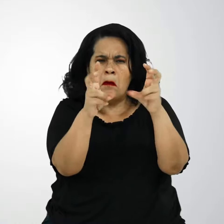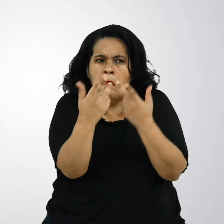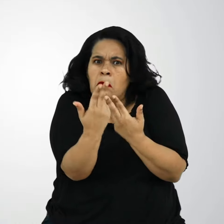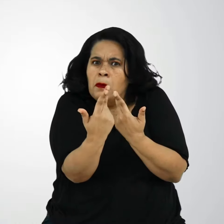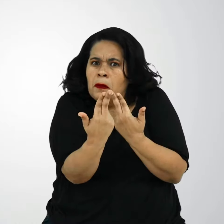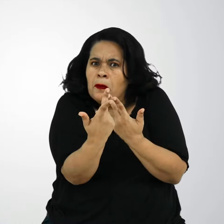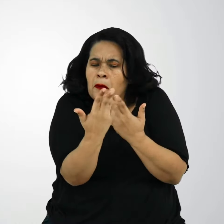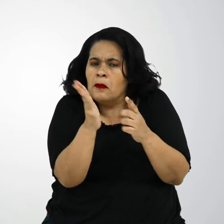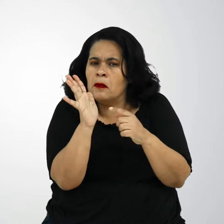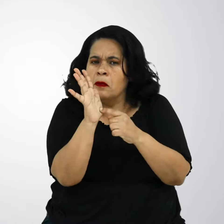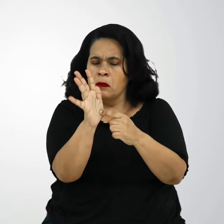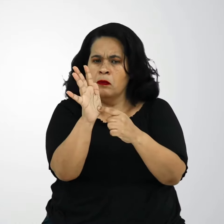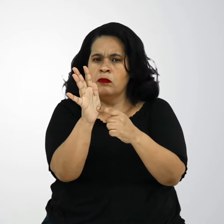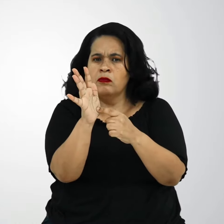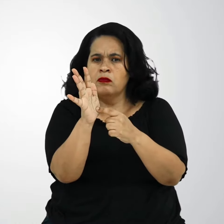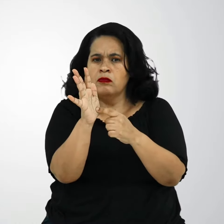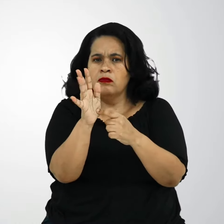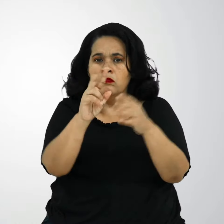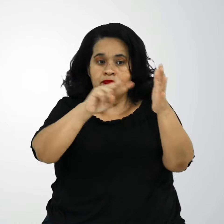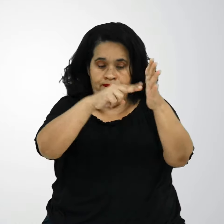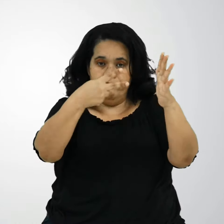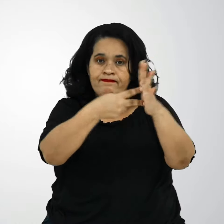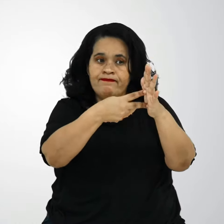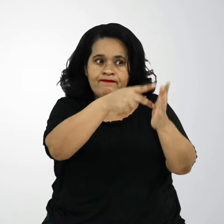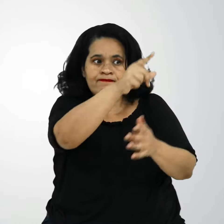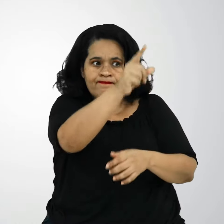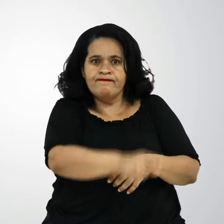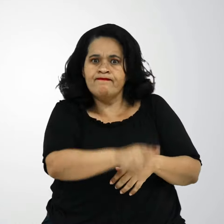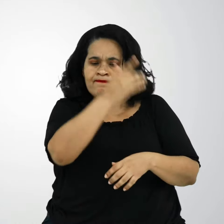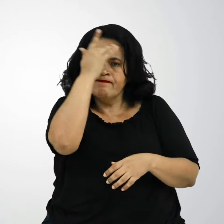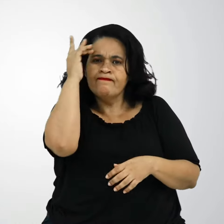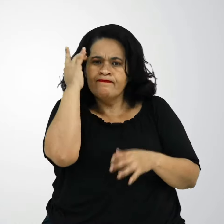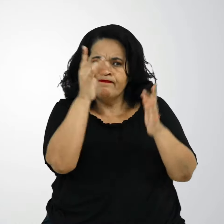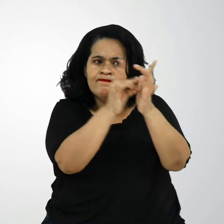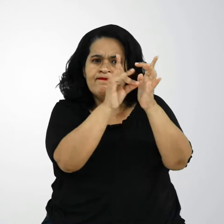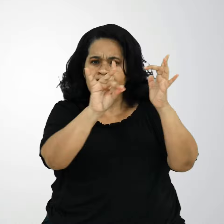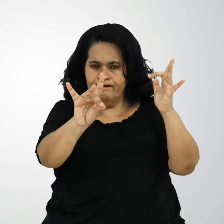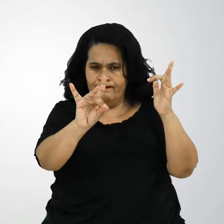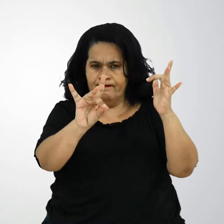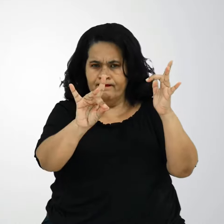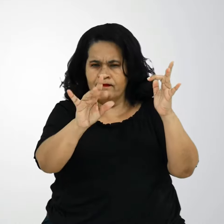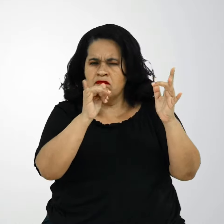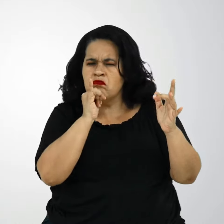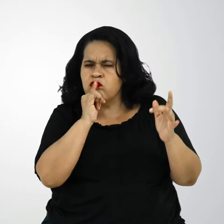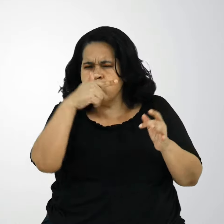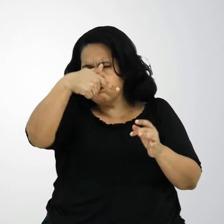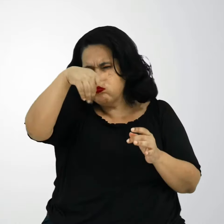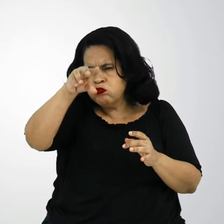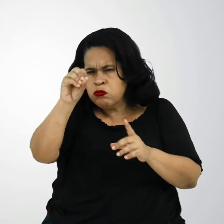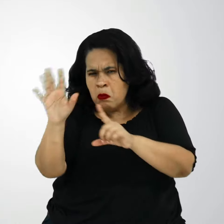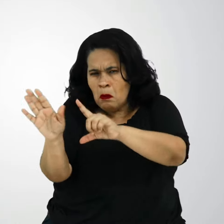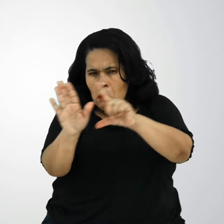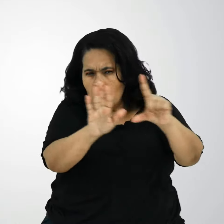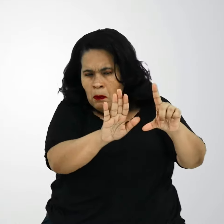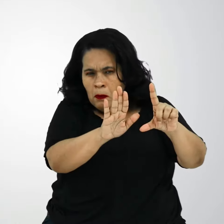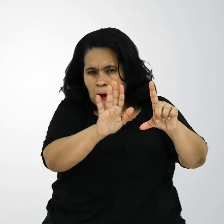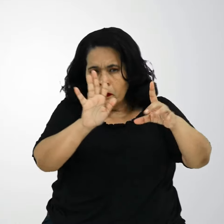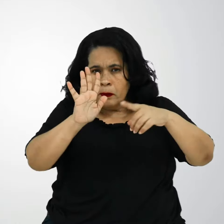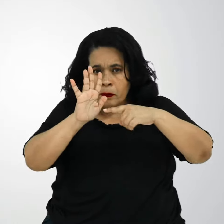tratando da mesma pessoa. Então, quando nas 70 semanas fazem a menção sobre